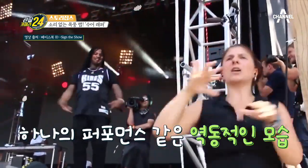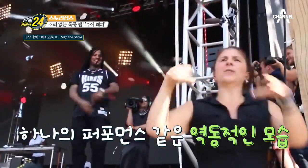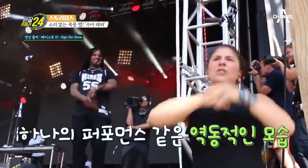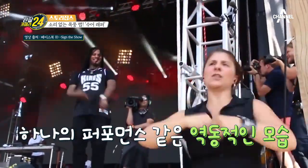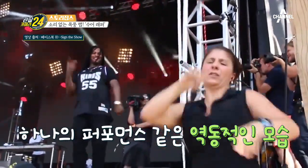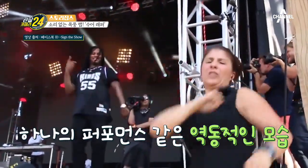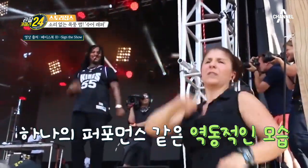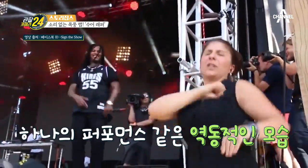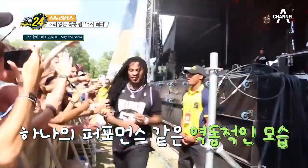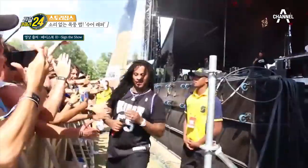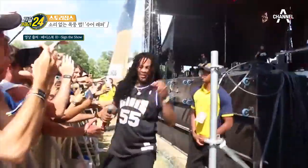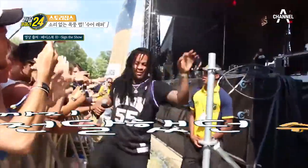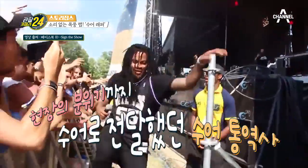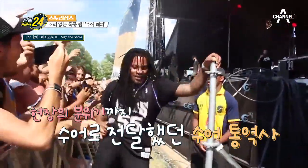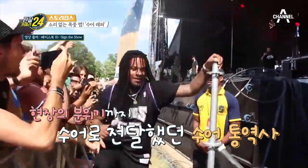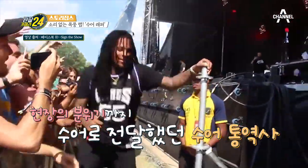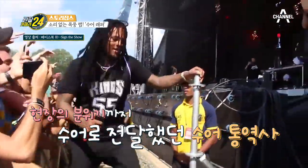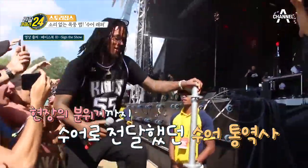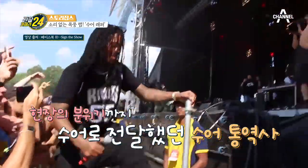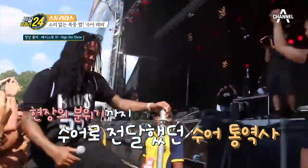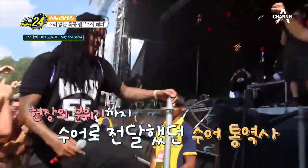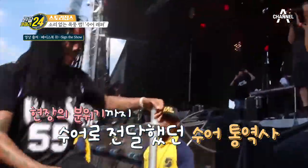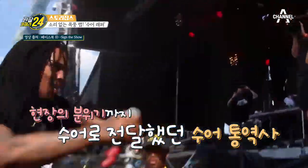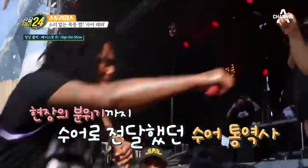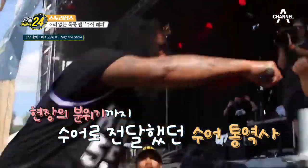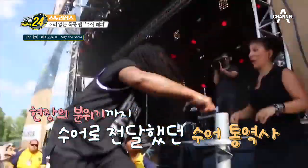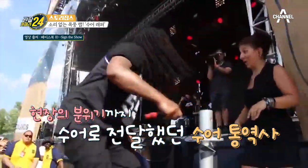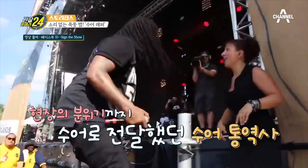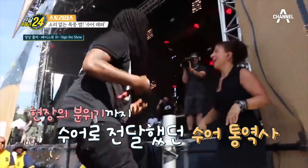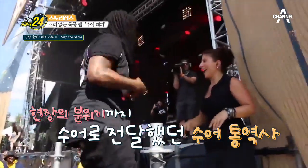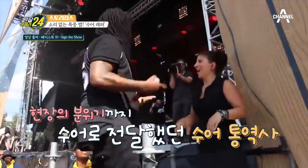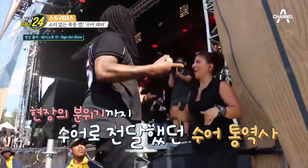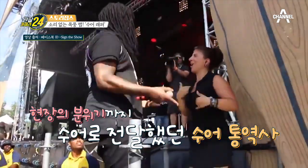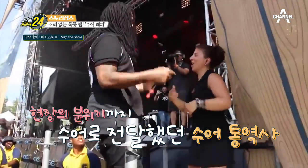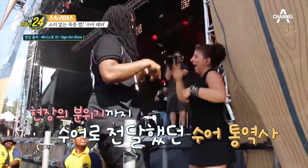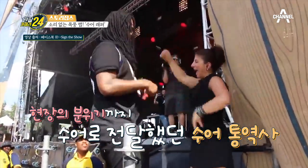여성. 공연의 열기까지 두 손으로 전하는 수업 통역사가 화제의 중심에 섰다.